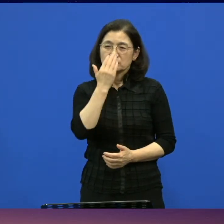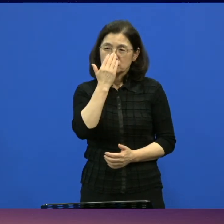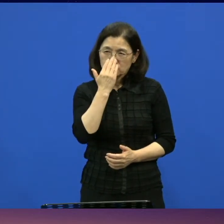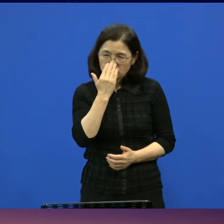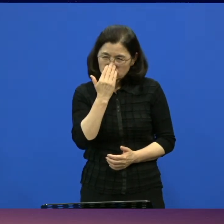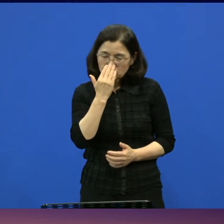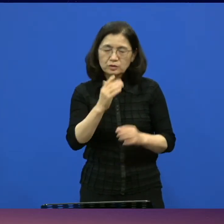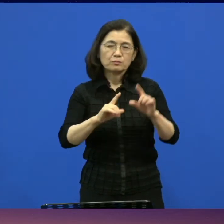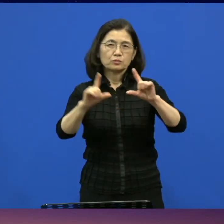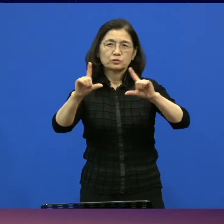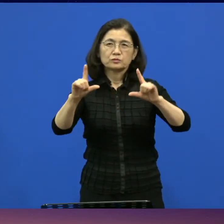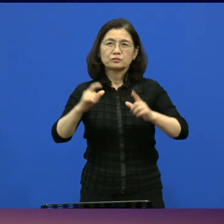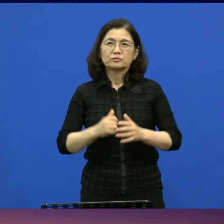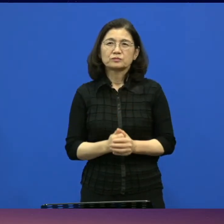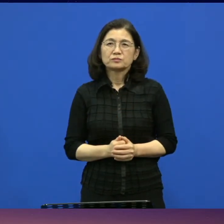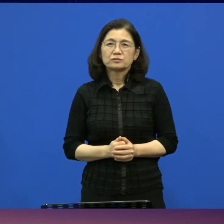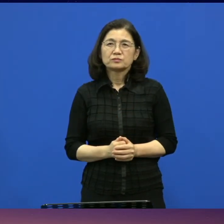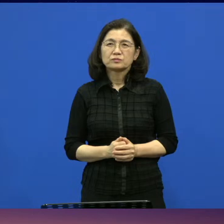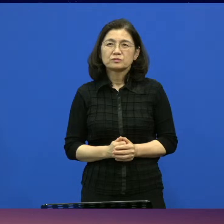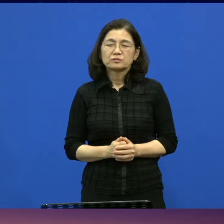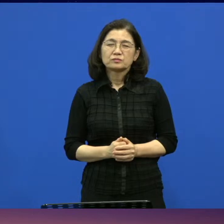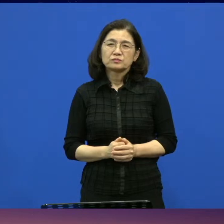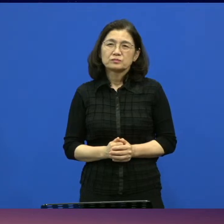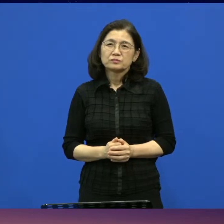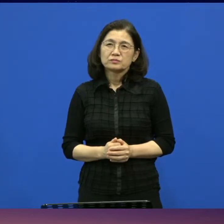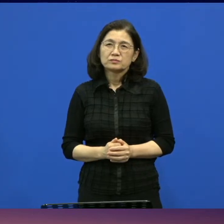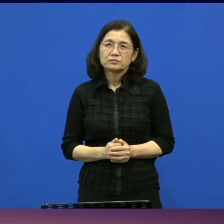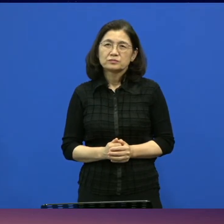그게 복음이에요, 여러분.